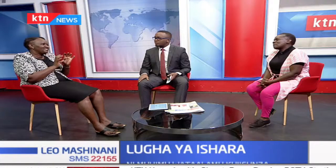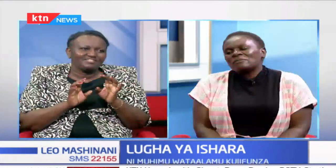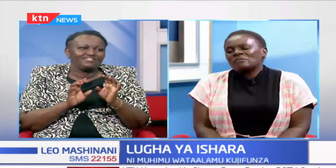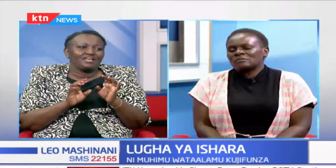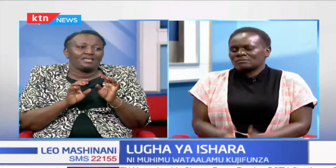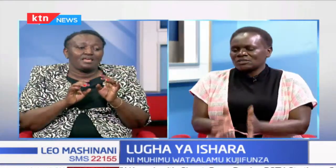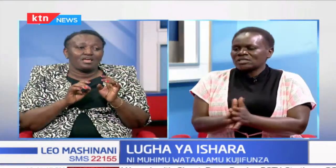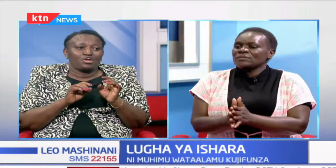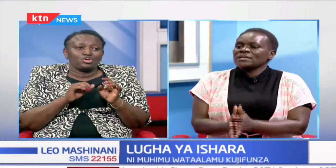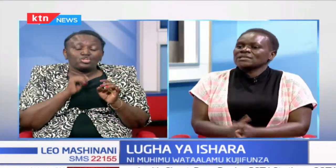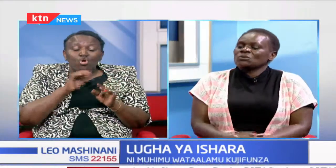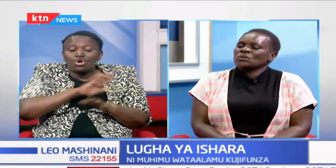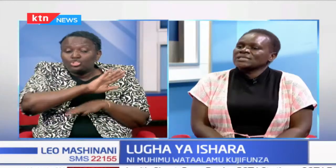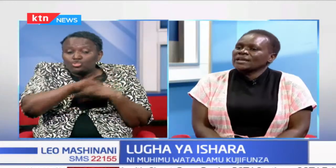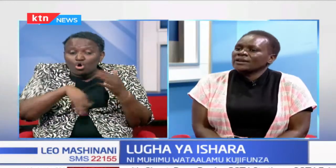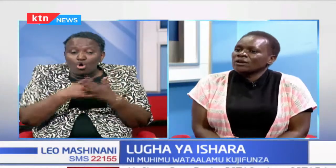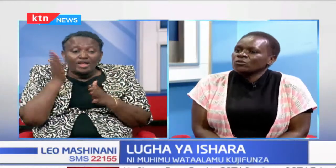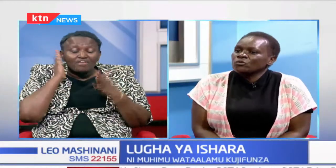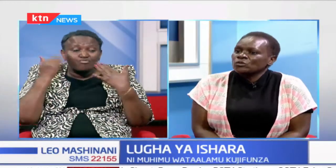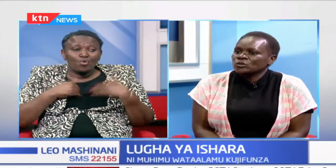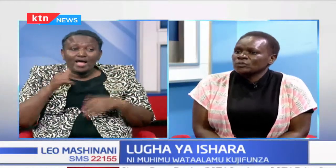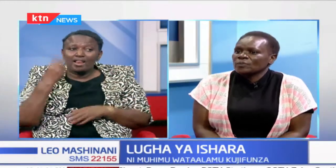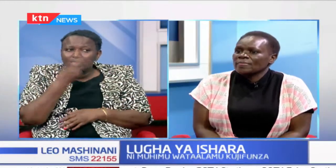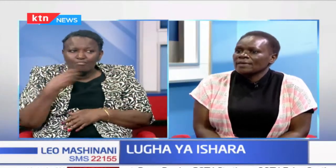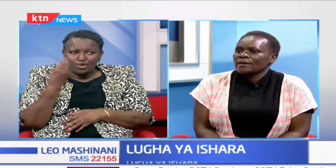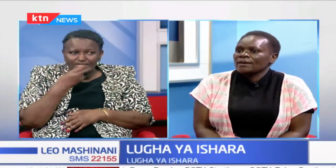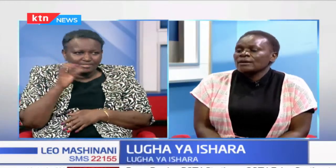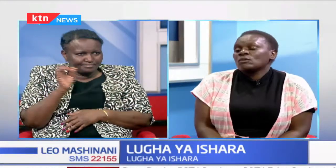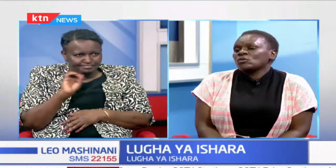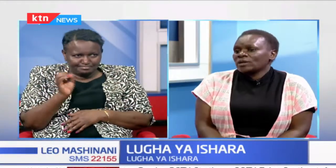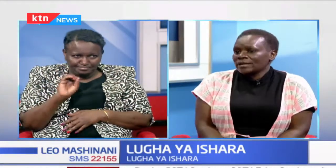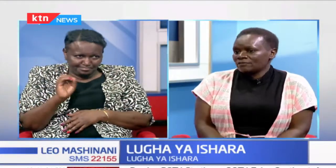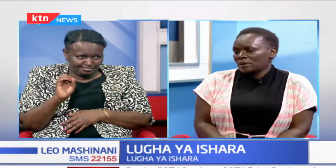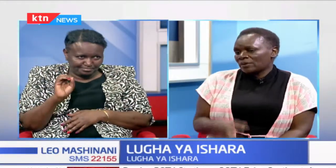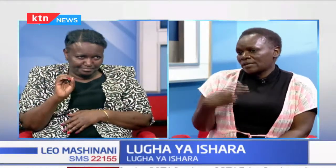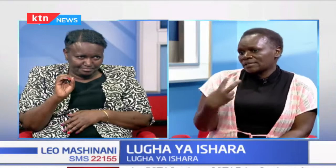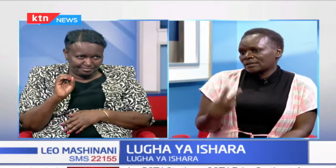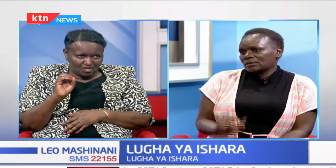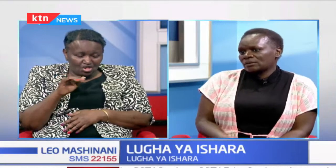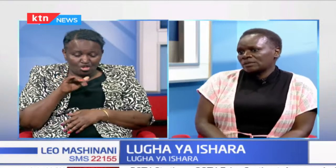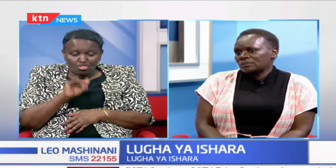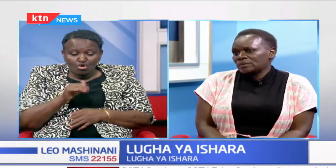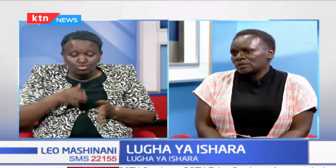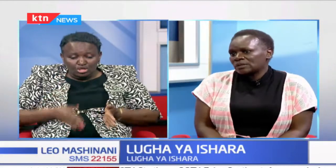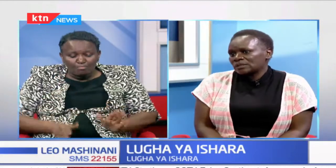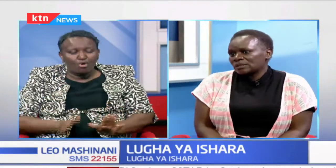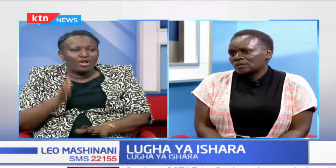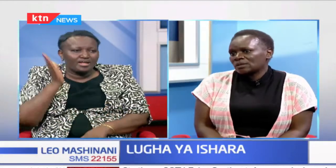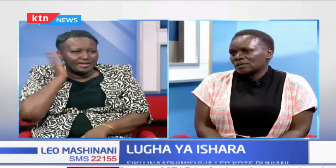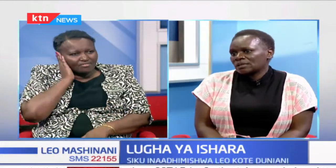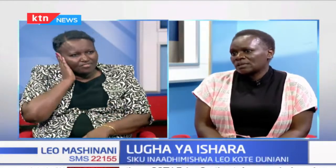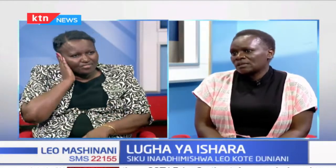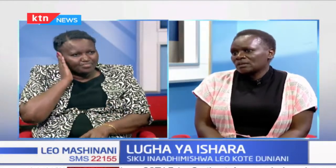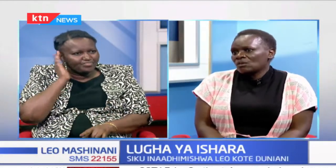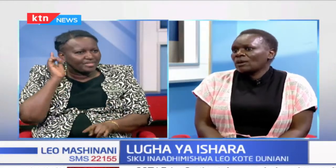Kuna njia mingi za kuwasiliana na huyu mtu. Unaona deaf pia wanaweza